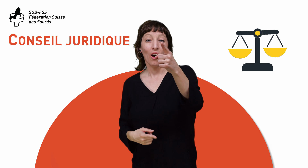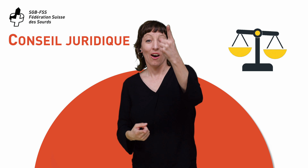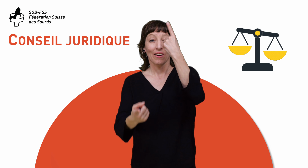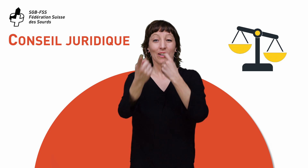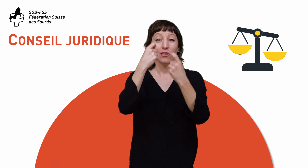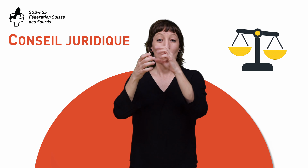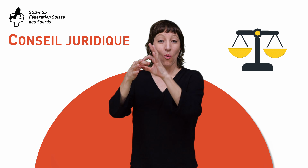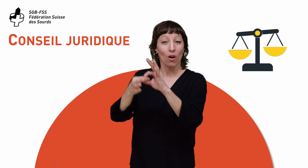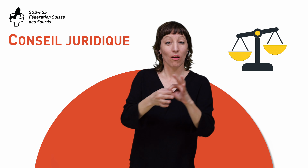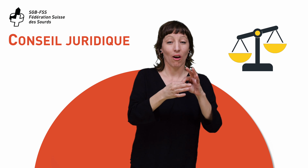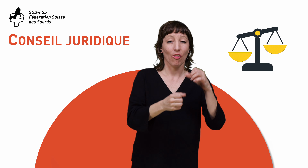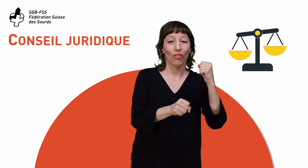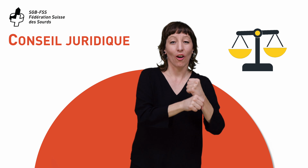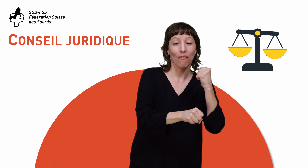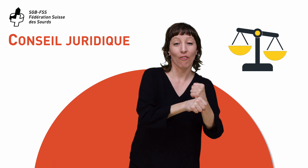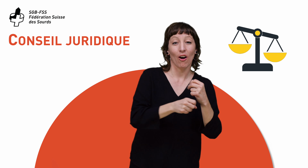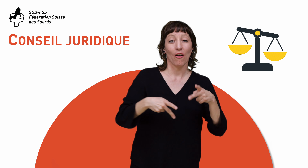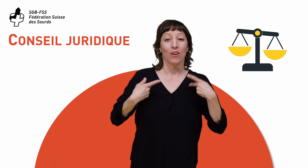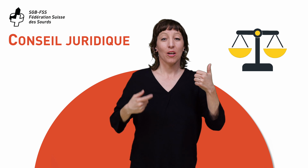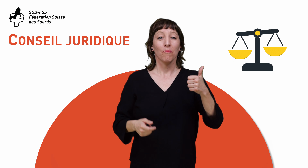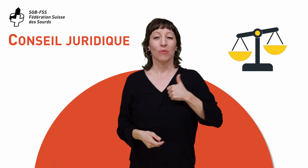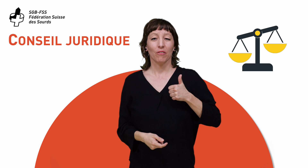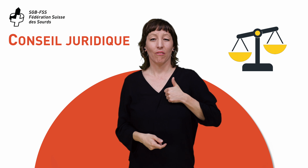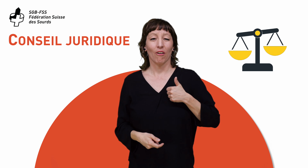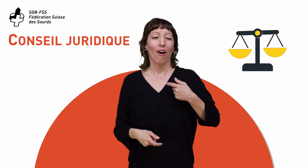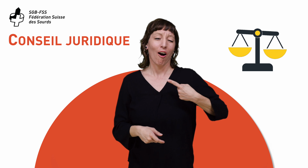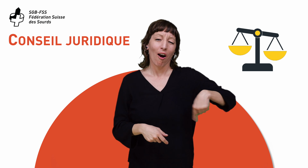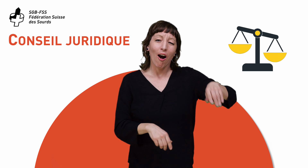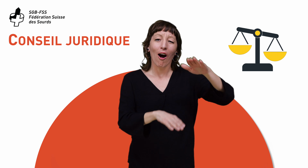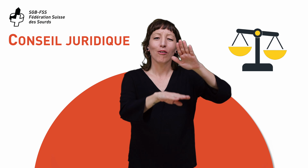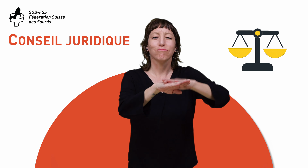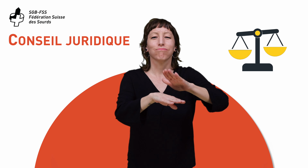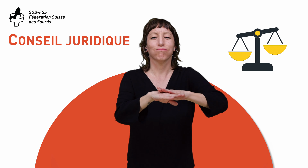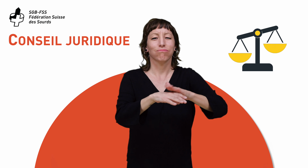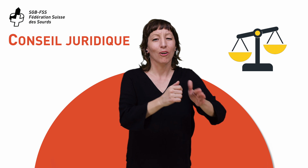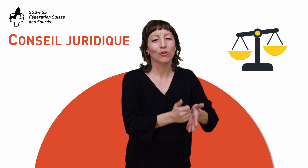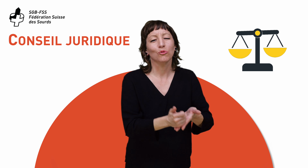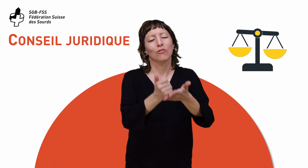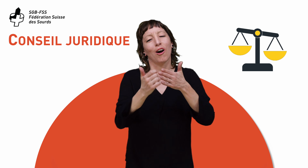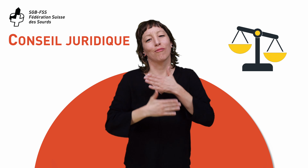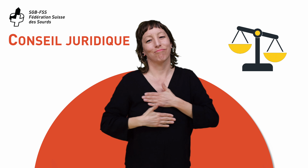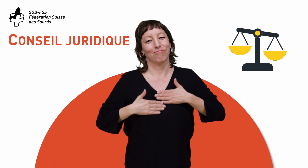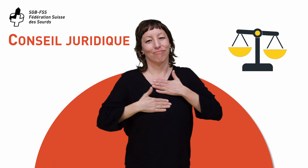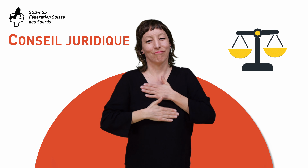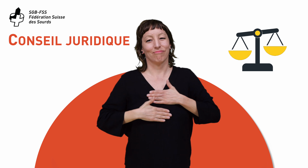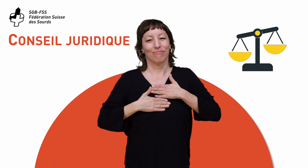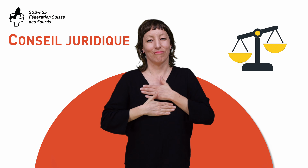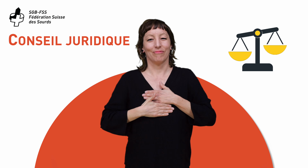juridique. Nous te conseillons et te soutenons volontiers dans toutes les questions relatives au travail et bien